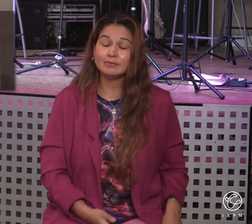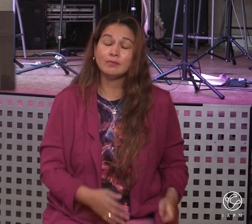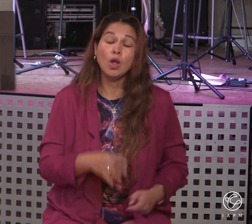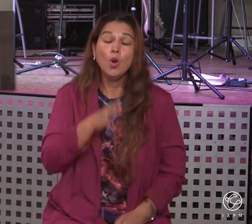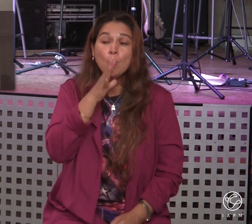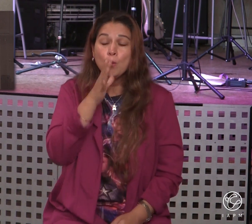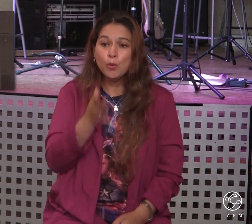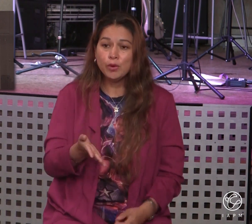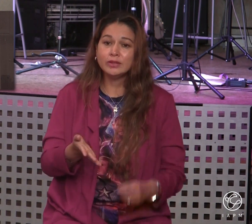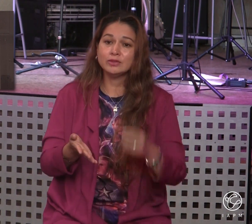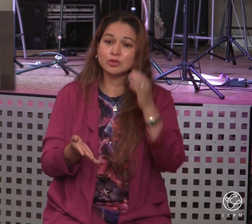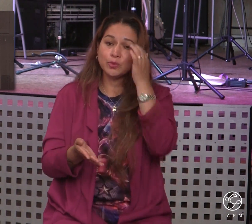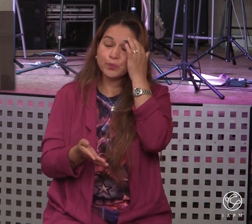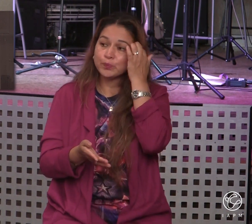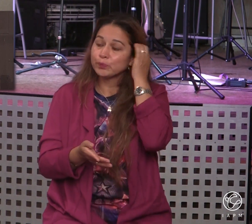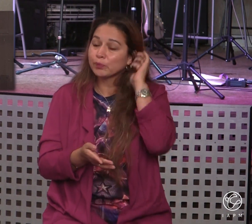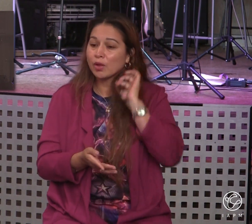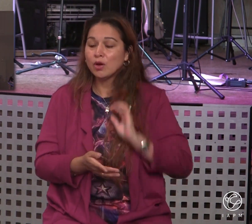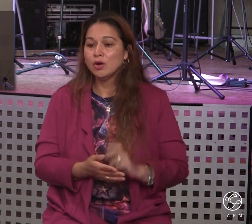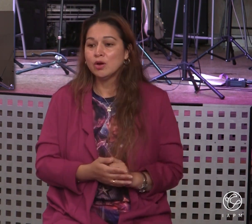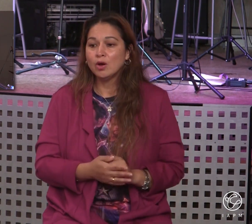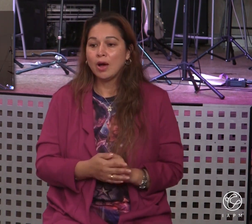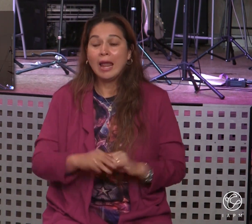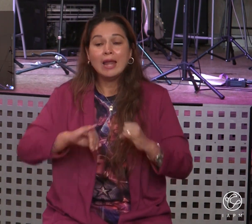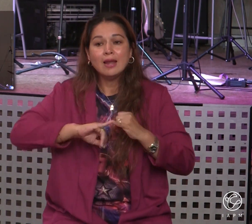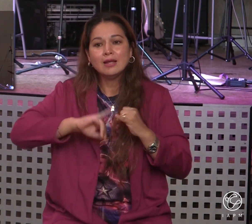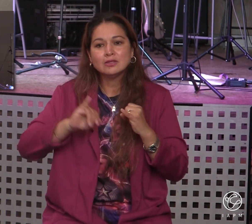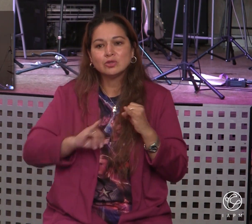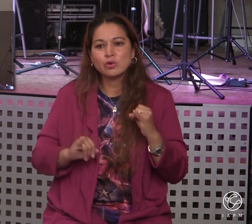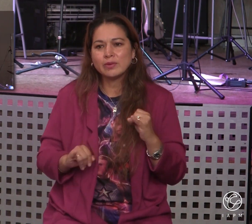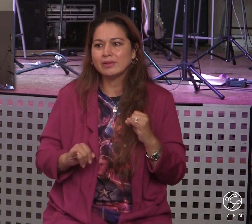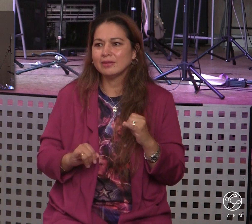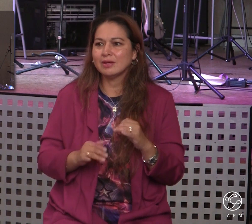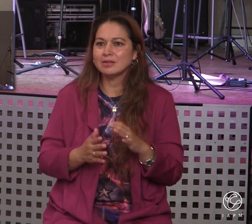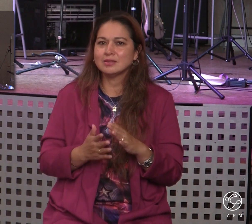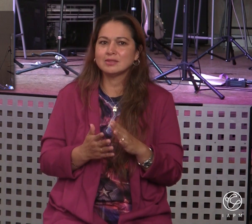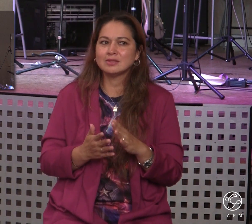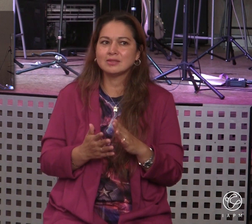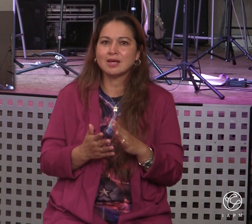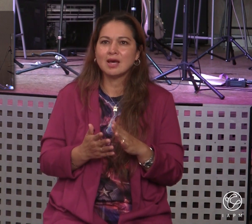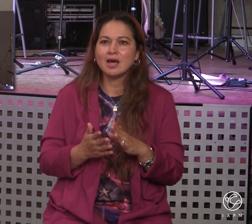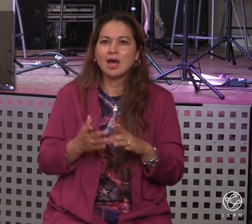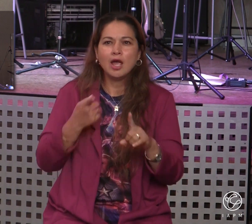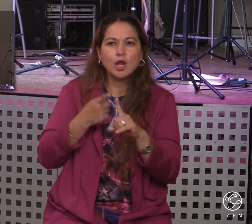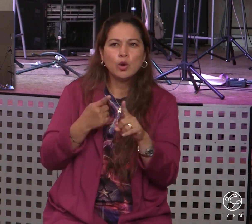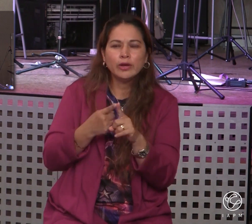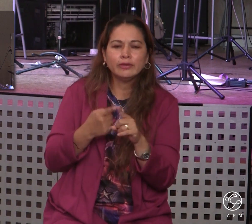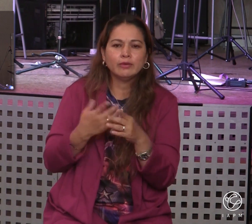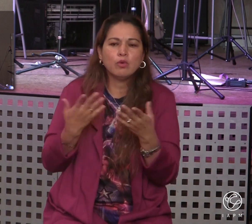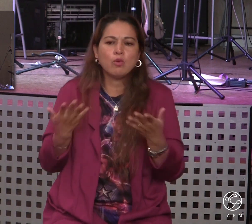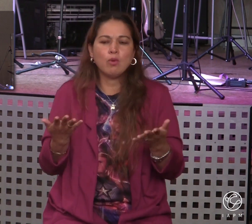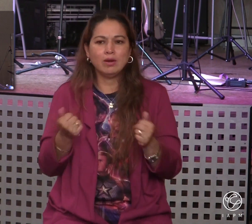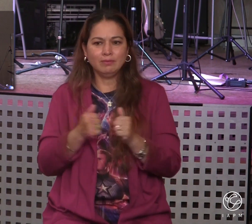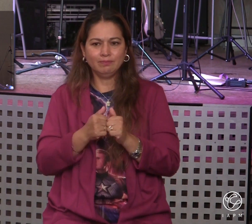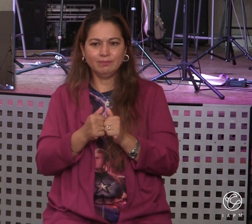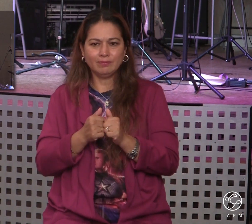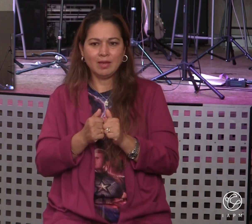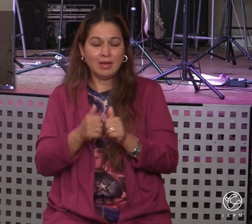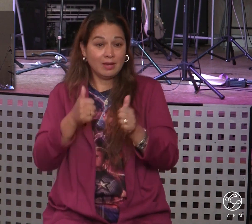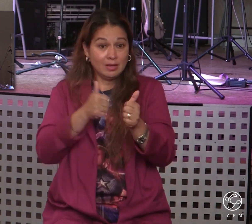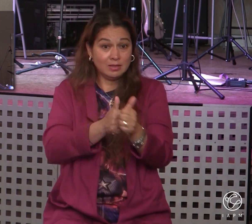salte de aquí para allá. Pero la idea de las tormentas no era que los discípulos fuesen a Capernaum.